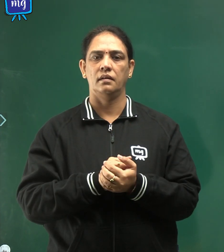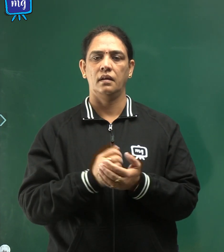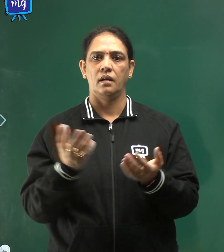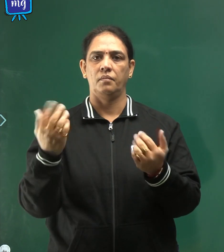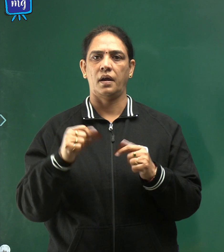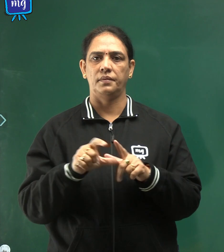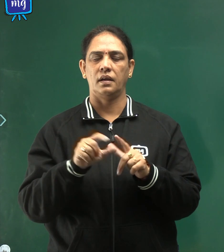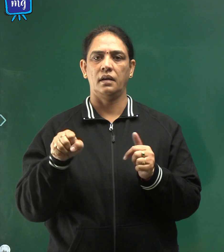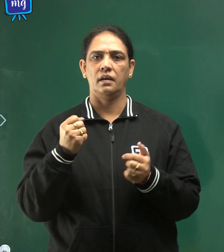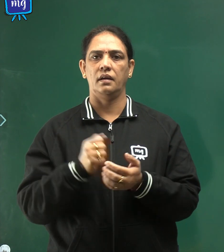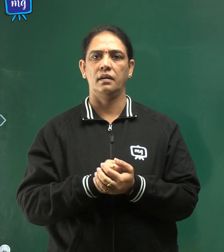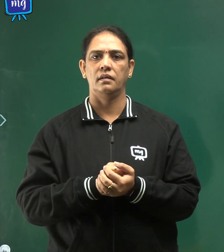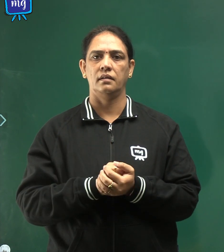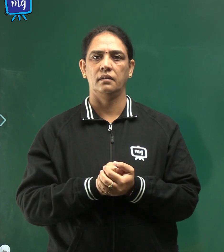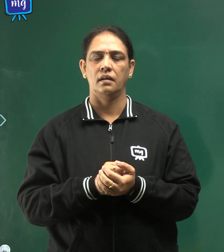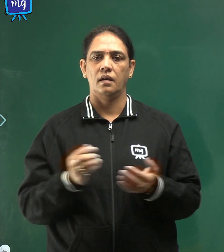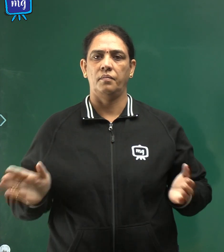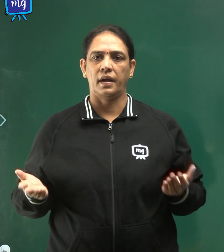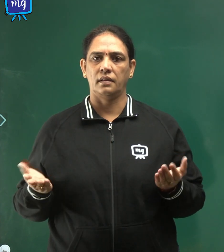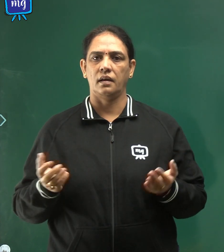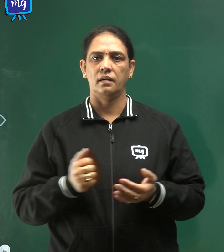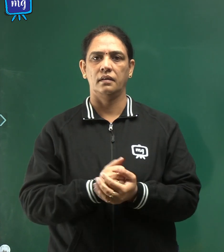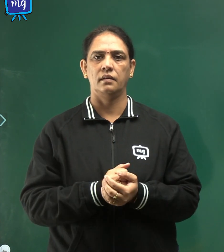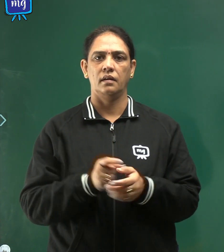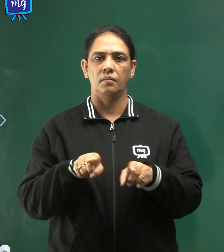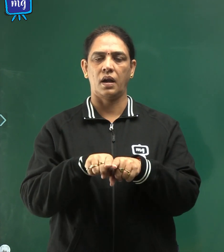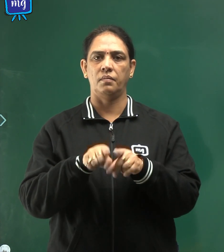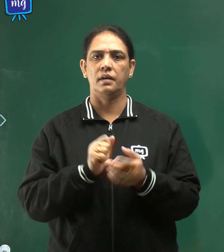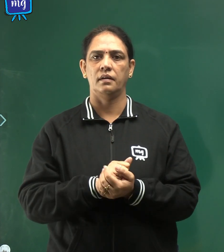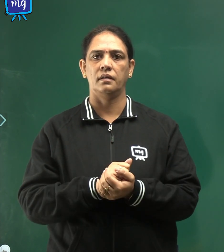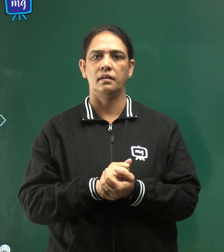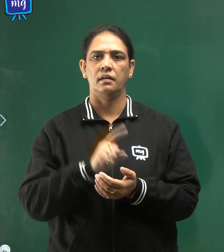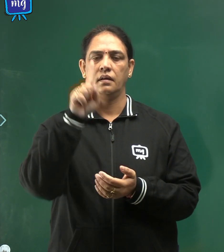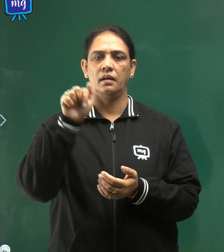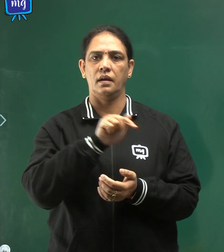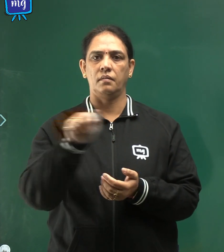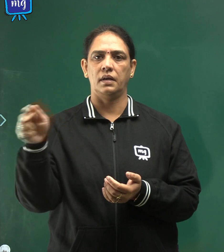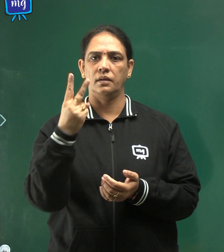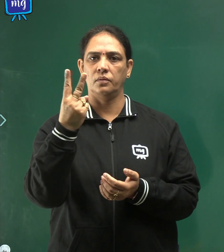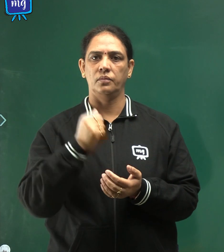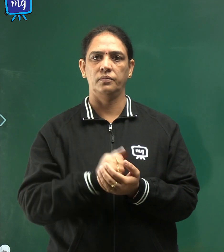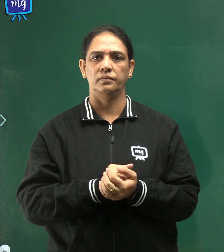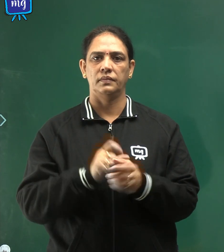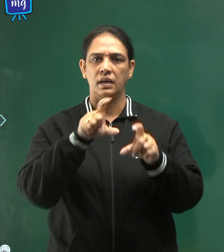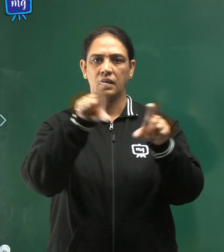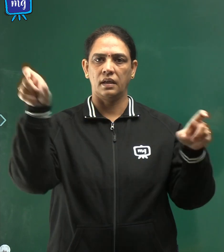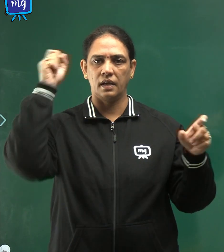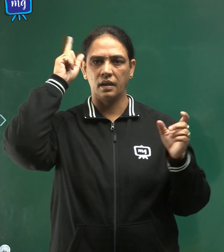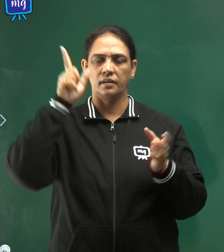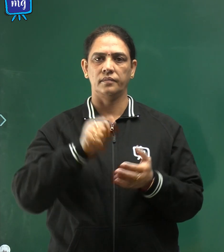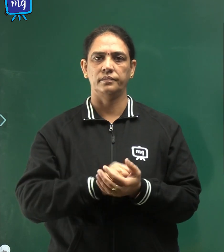प्राप्त करने की प्रायिकता बराबर 1/2। समझ आ